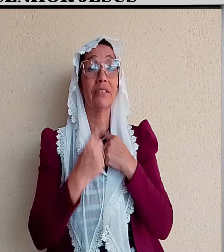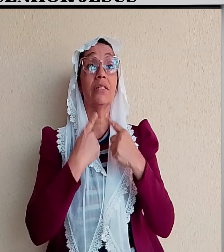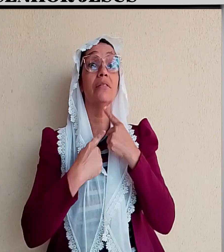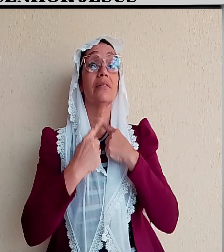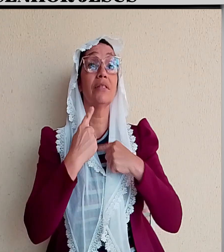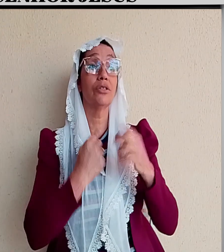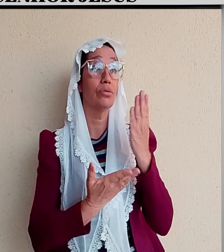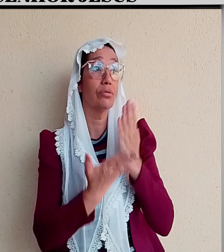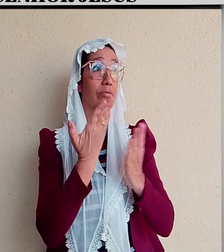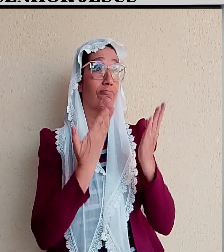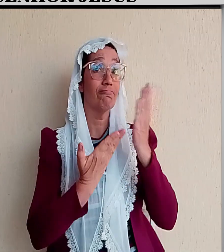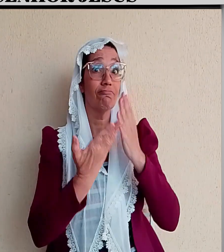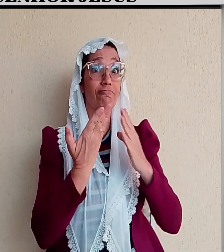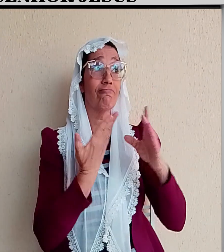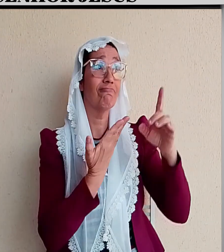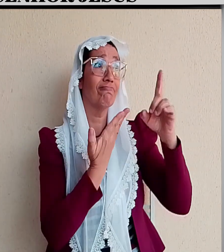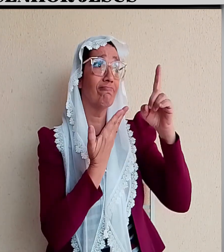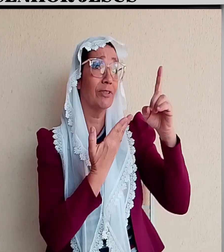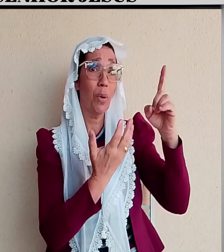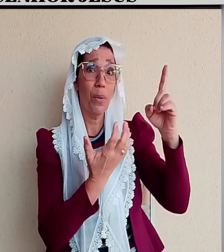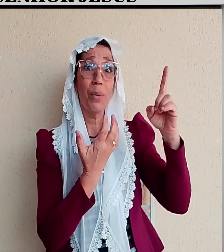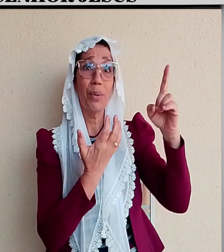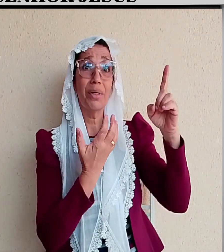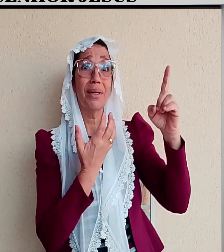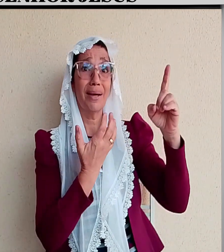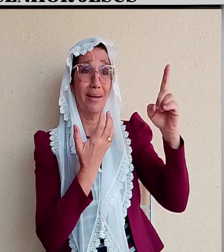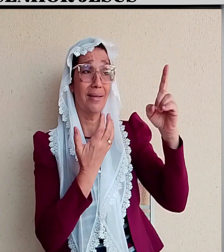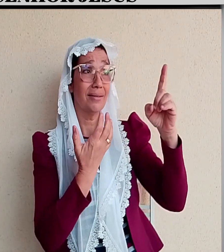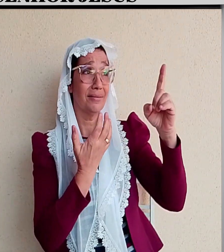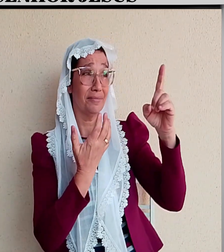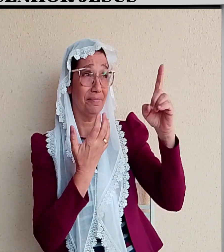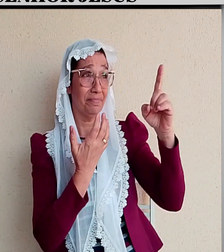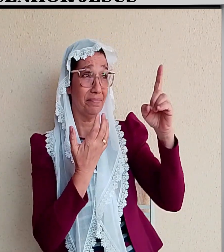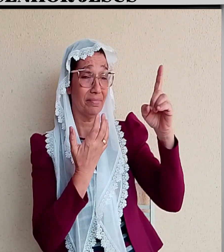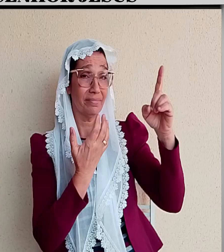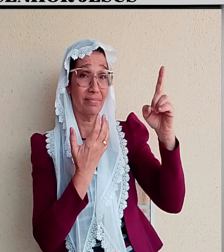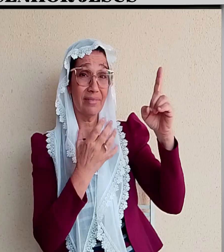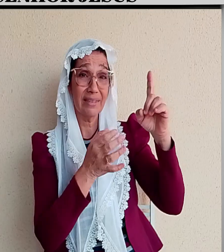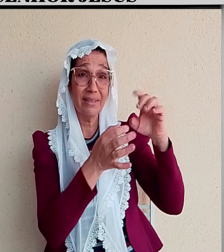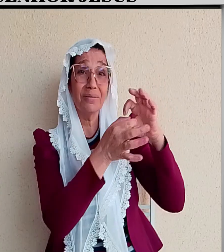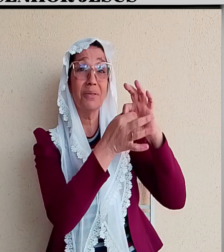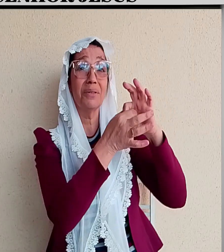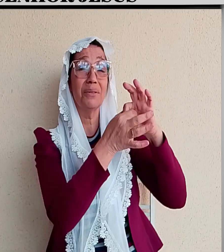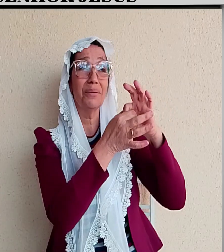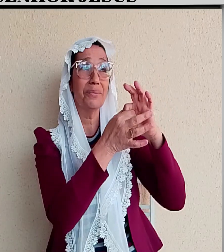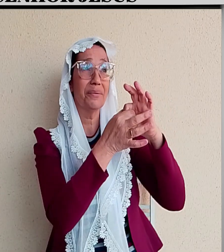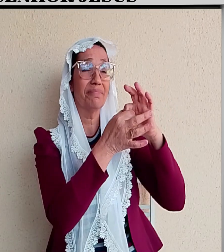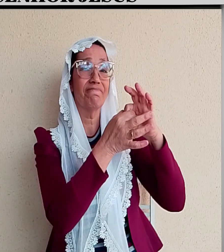a vós, aleluia. No meio dos discípulos algum haveria de trair Ele.